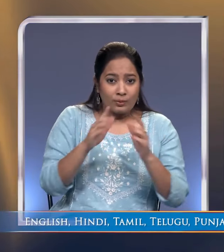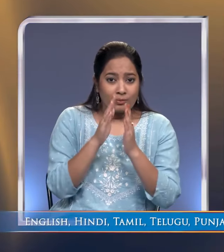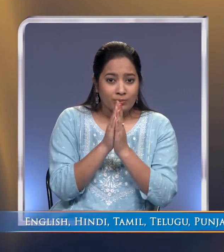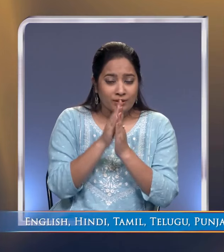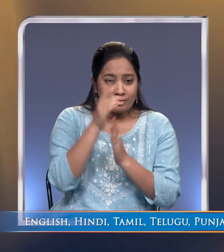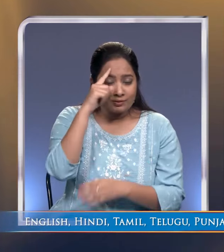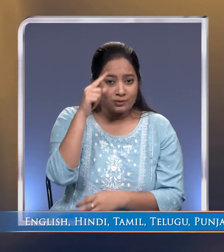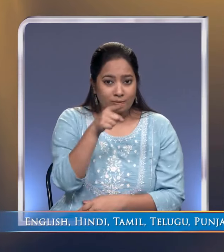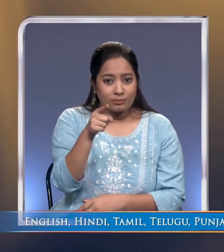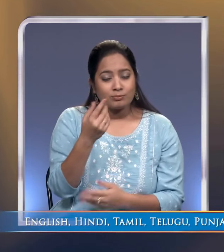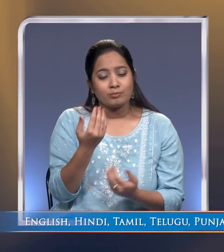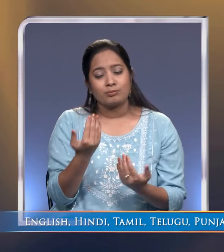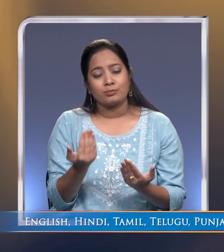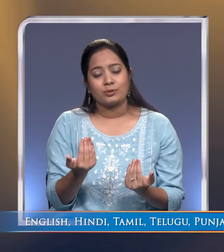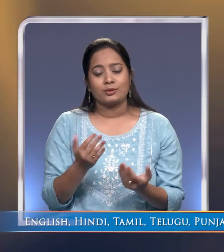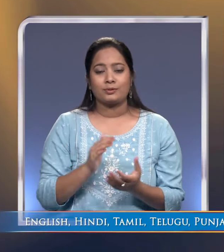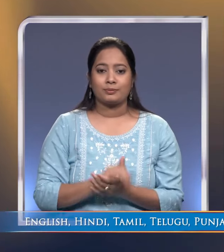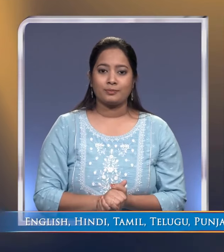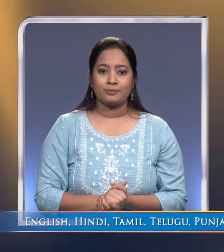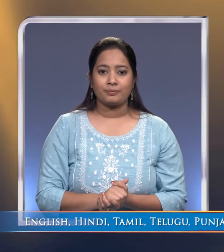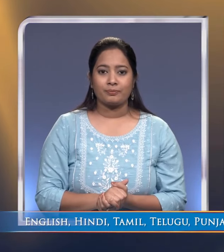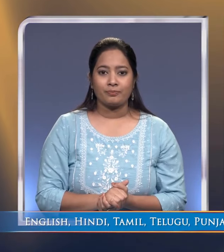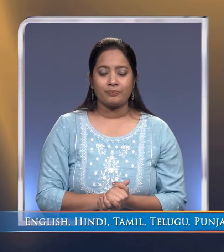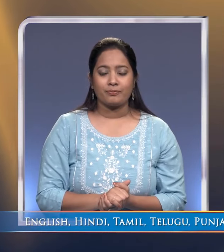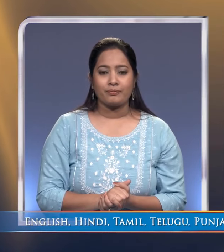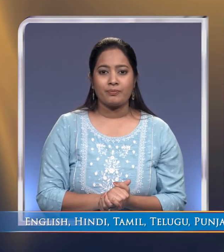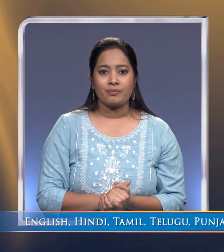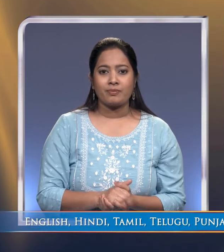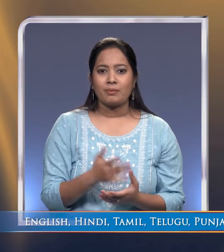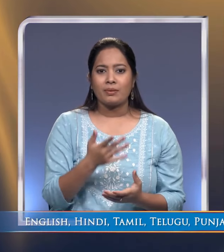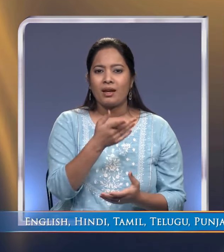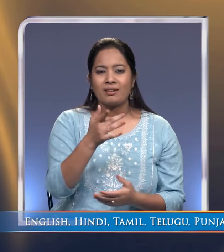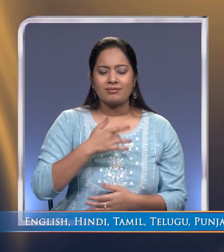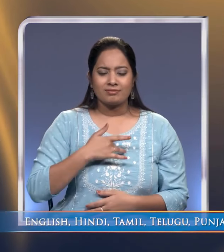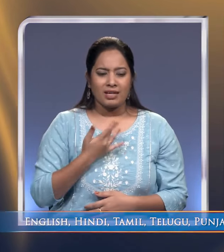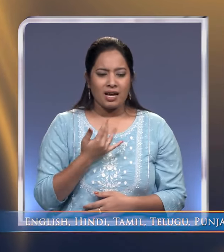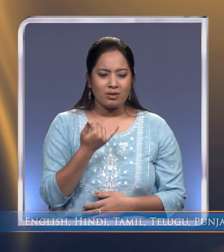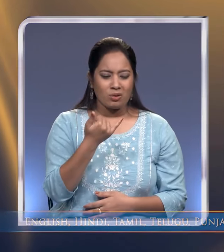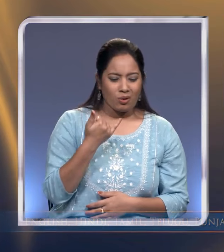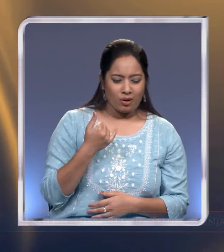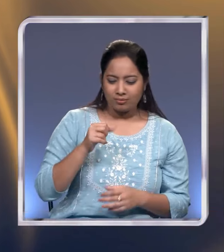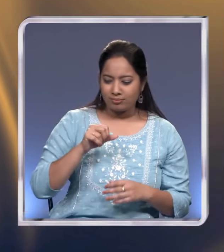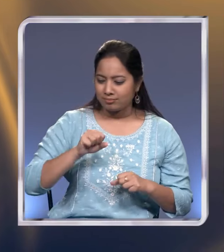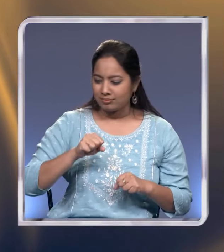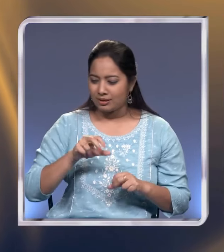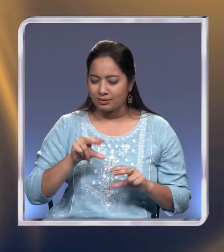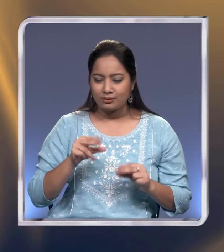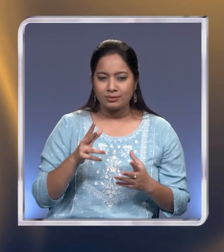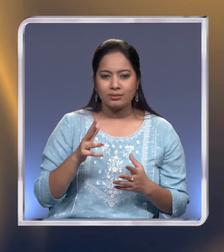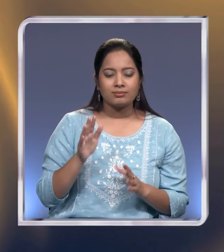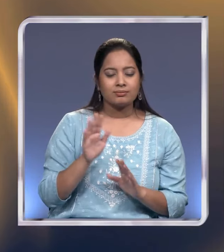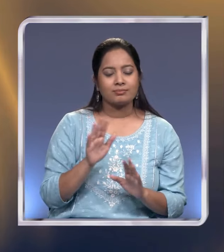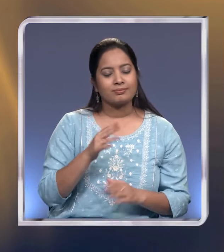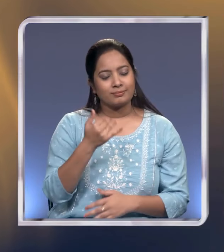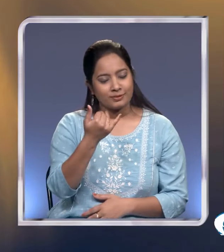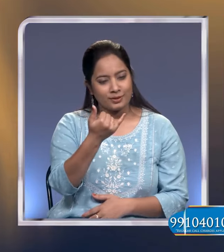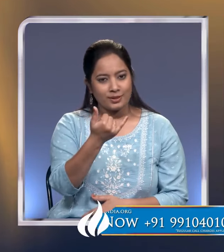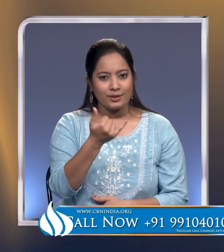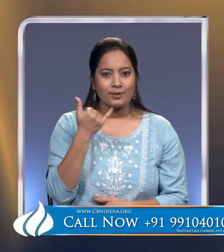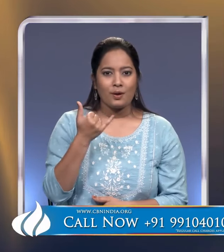में, आपकी मातृभाषा में आपके लिए प्रार्थना करें, तो वी कैन डू दैट इज़ वेल। आप हमें कॉल करें एंड किसी भी कारण से